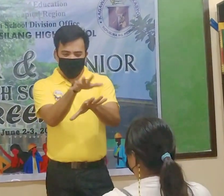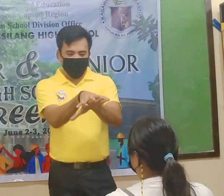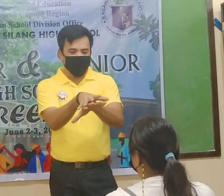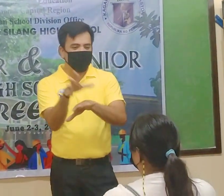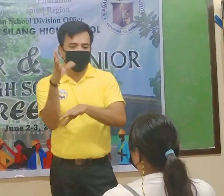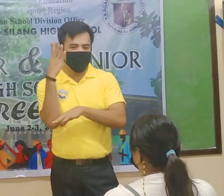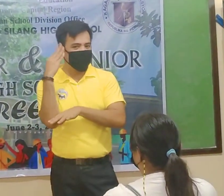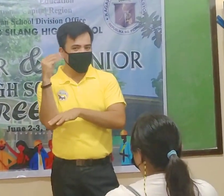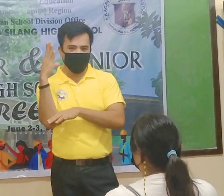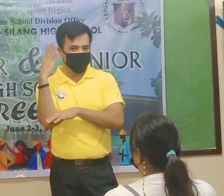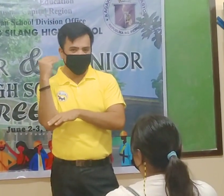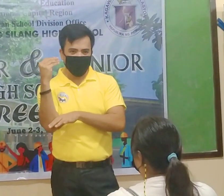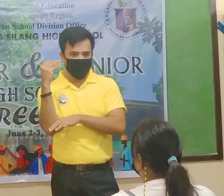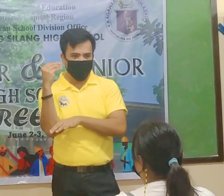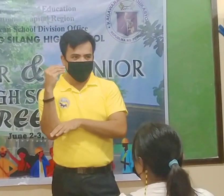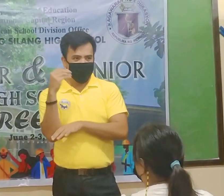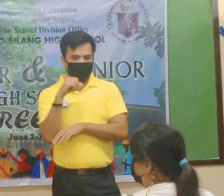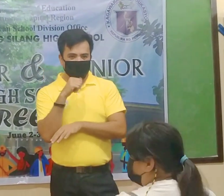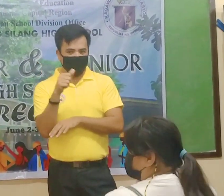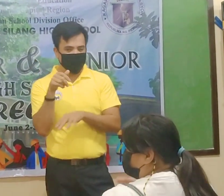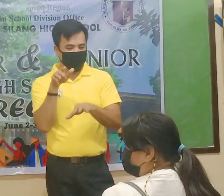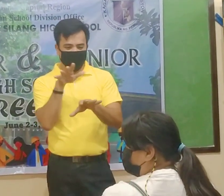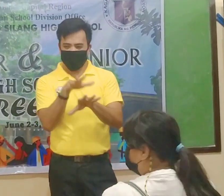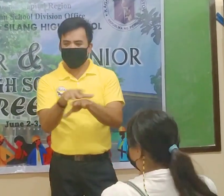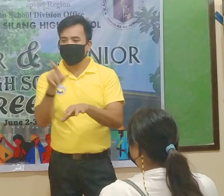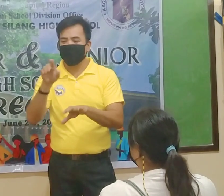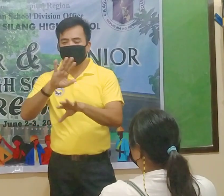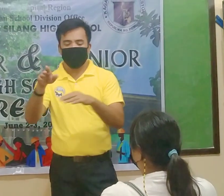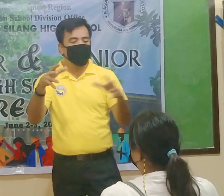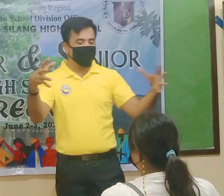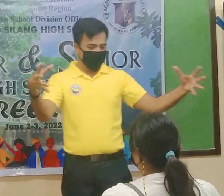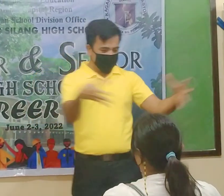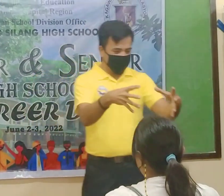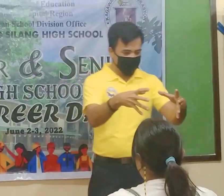Si Sir Anthony, kilala ko po siya.